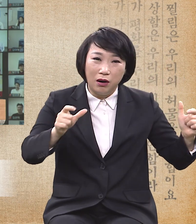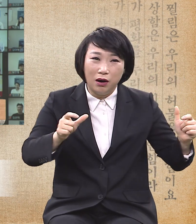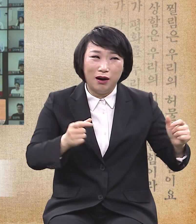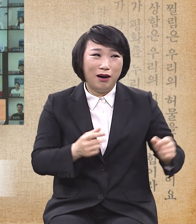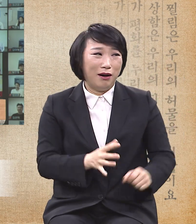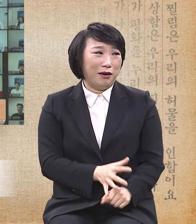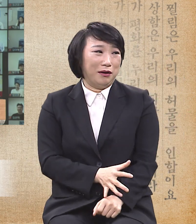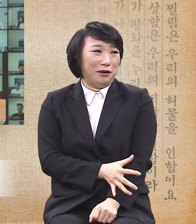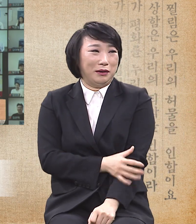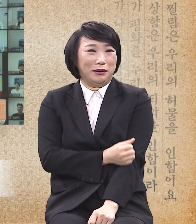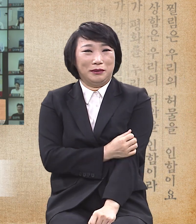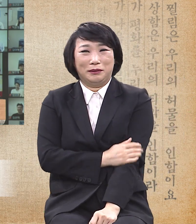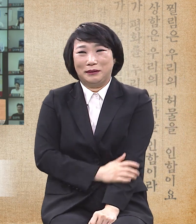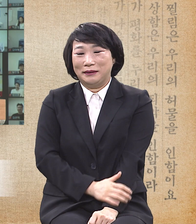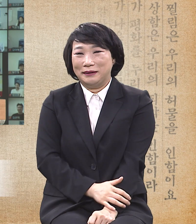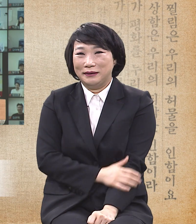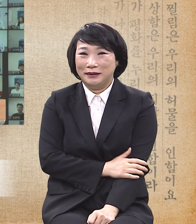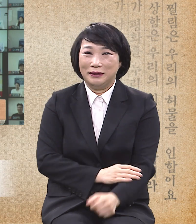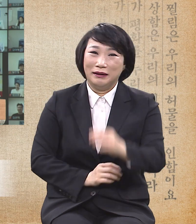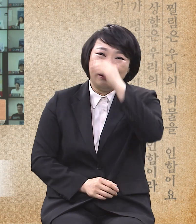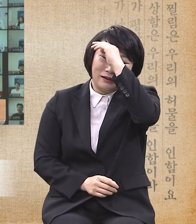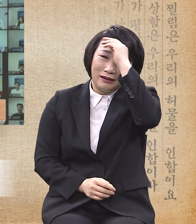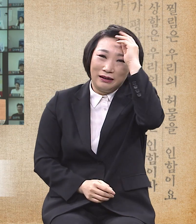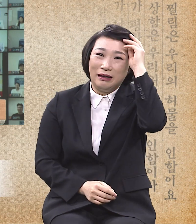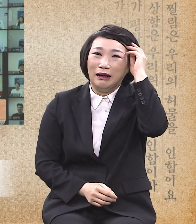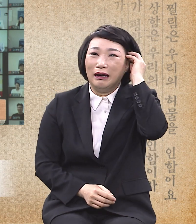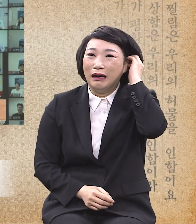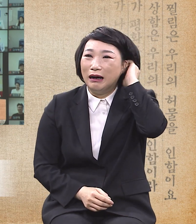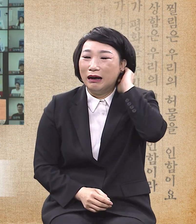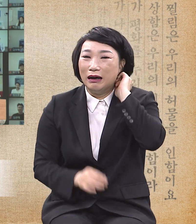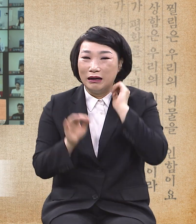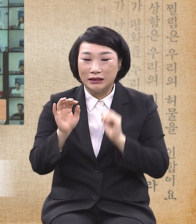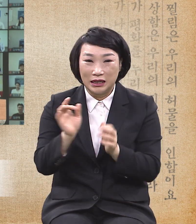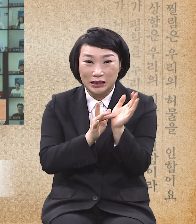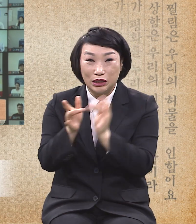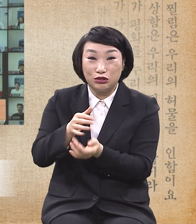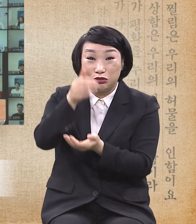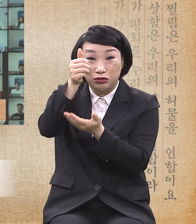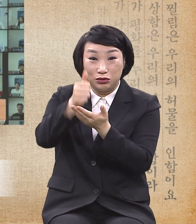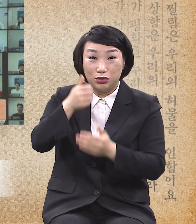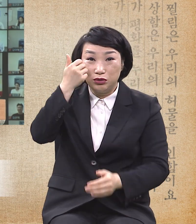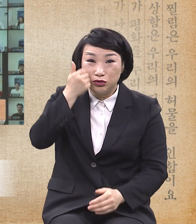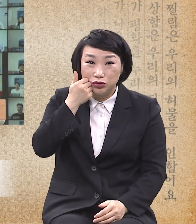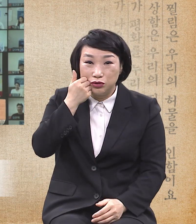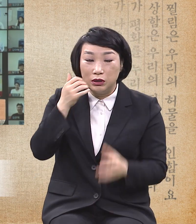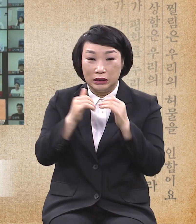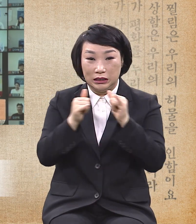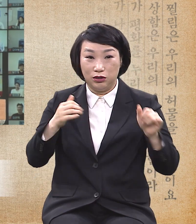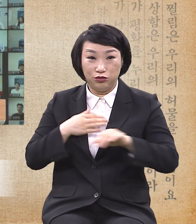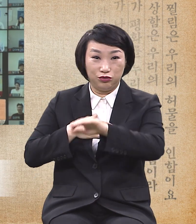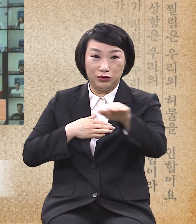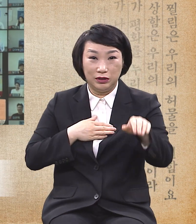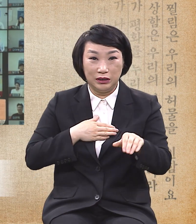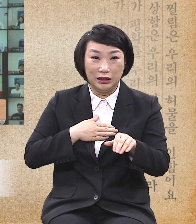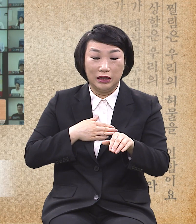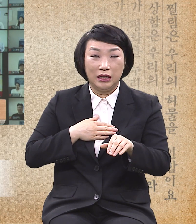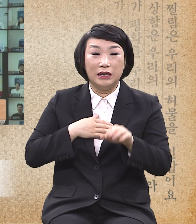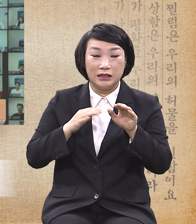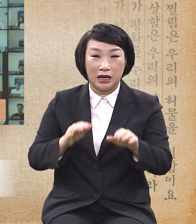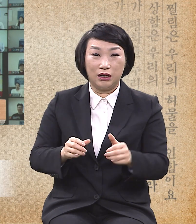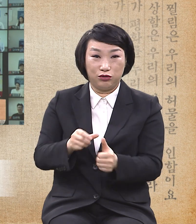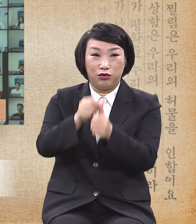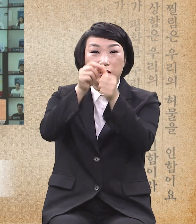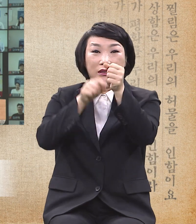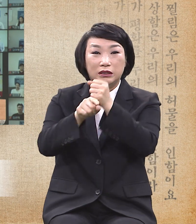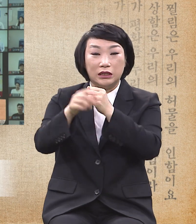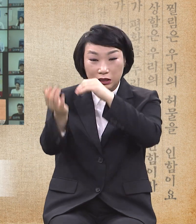소름 끼칩니다. 그러므로 예수 그리스도는 하나님의 인류 구원의 뜻을